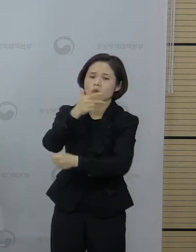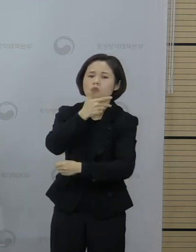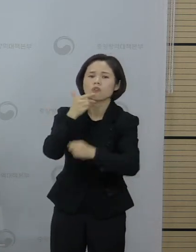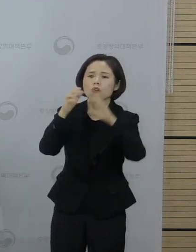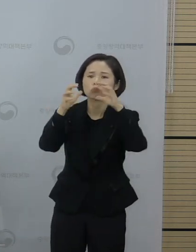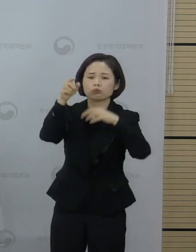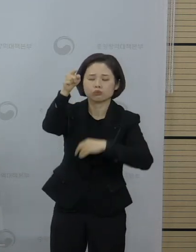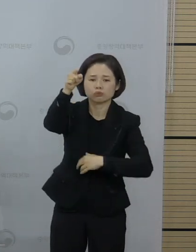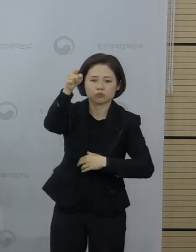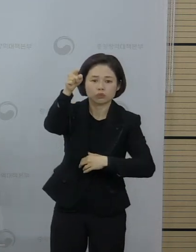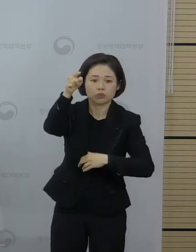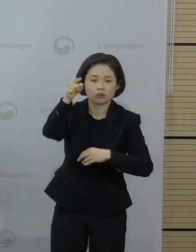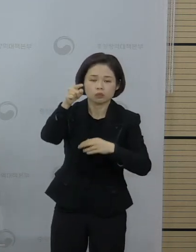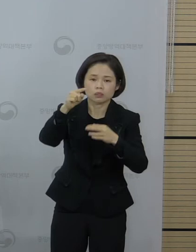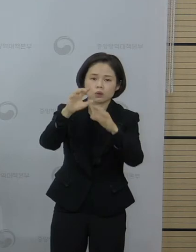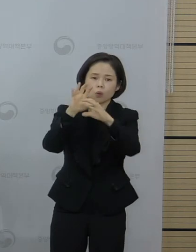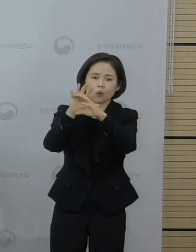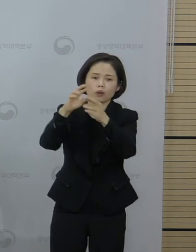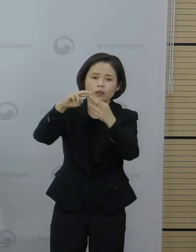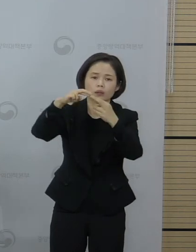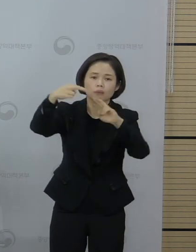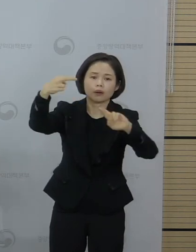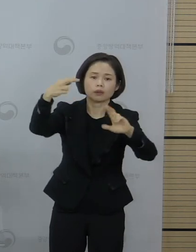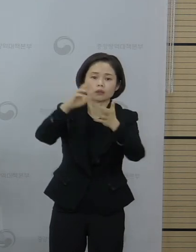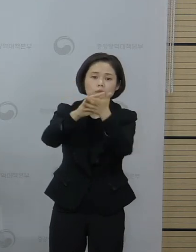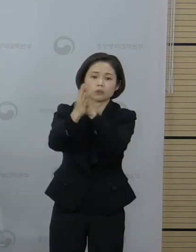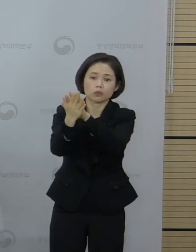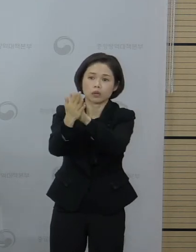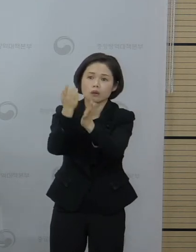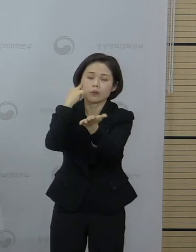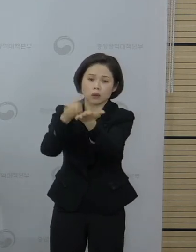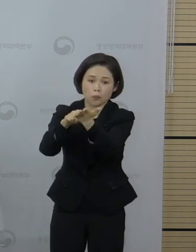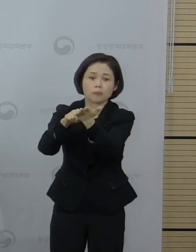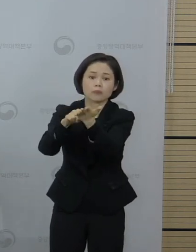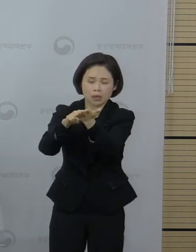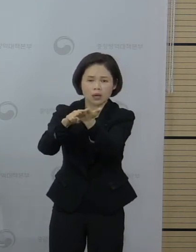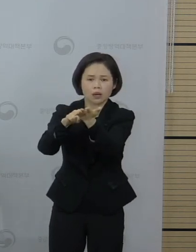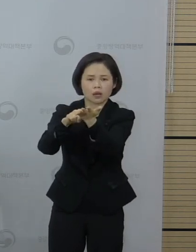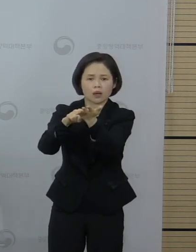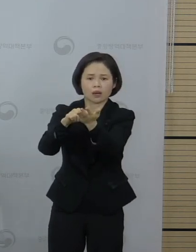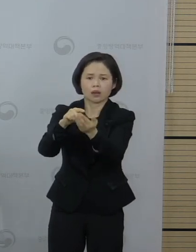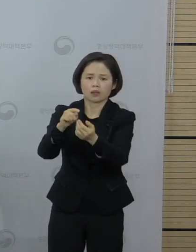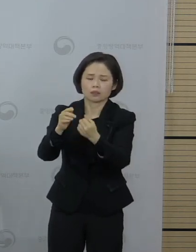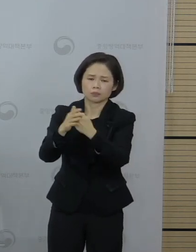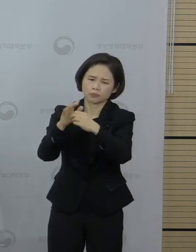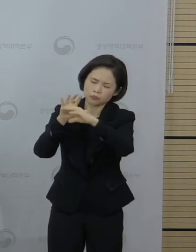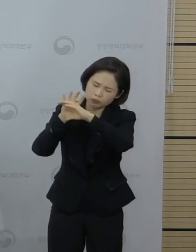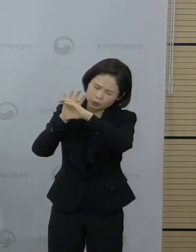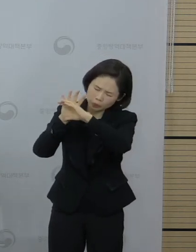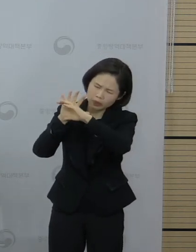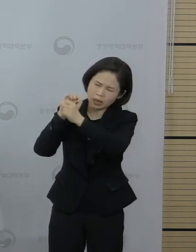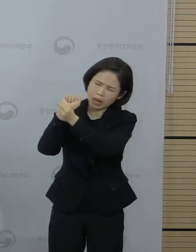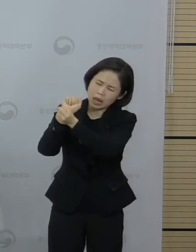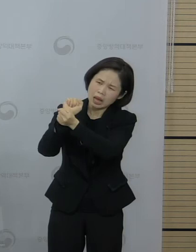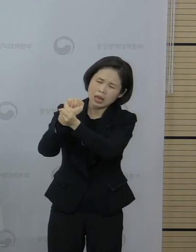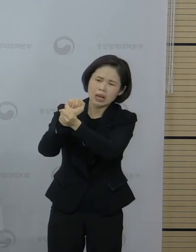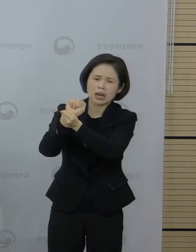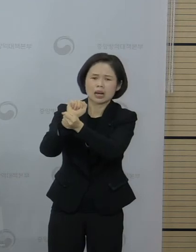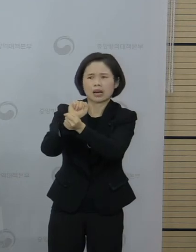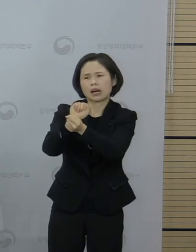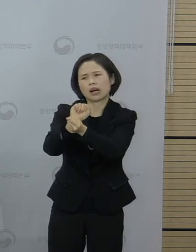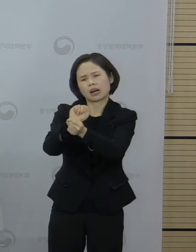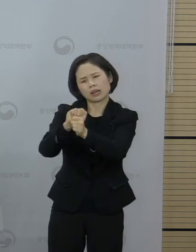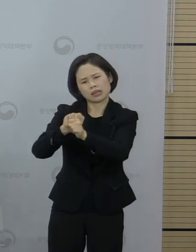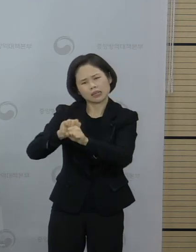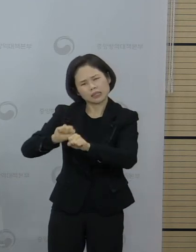중심으로 해서 새로운 변이가 출현하는 등 코로나19의 도전이 끝을 모르게